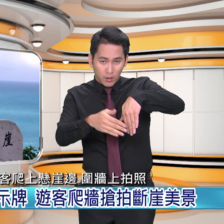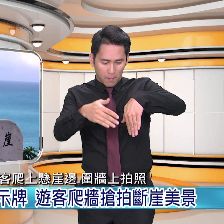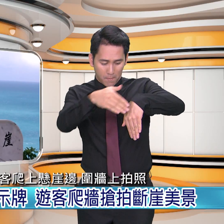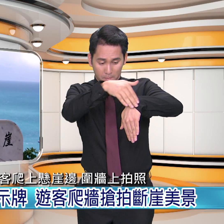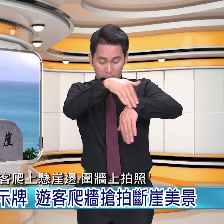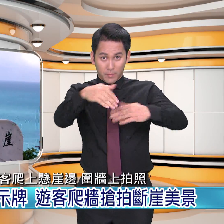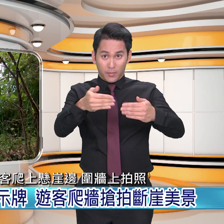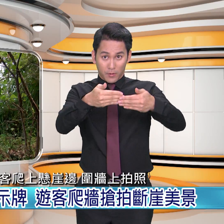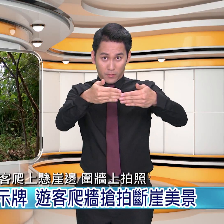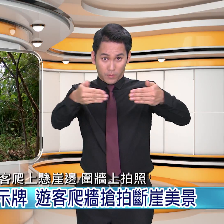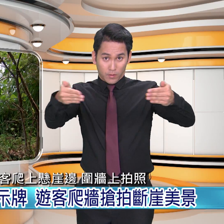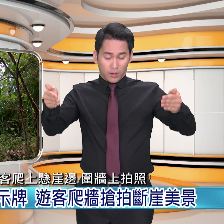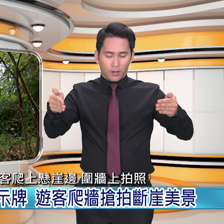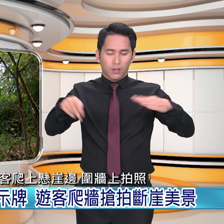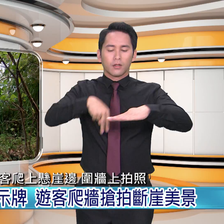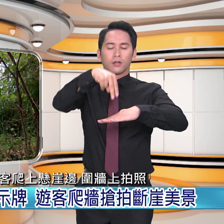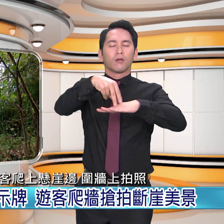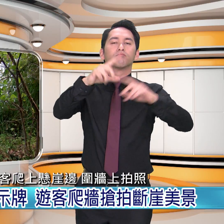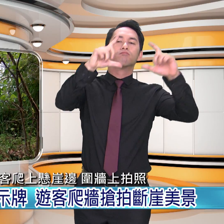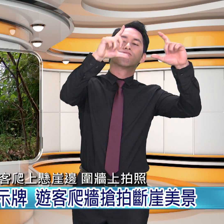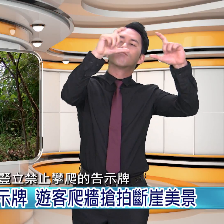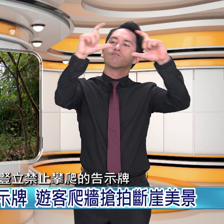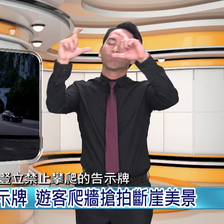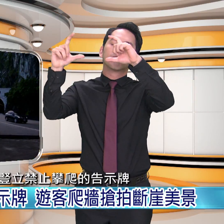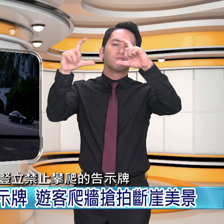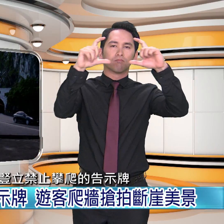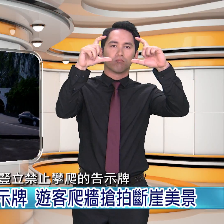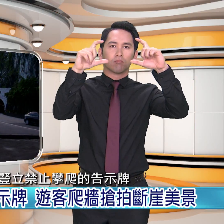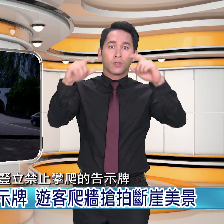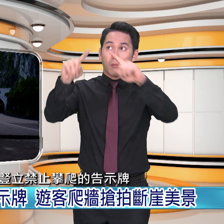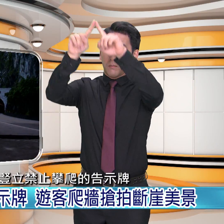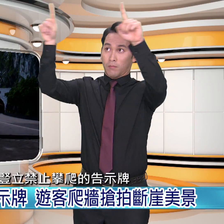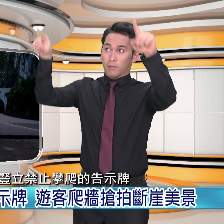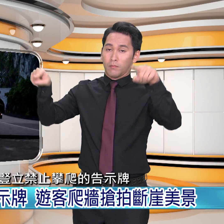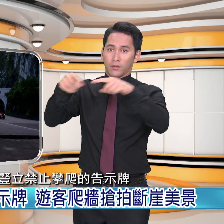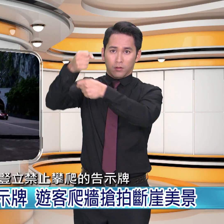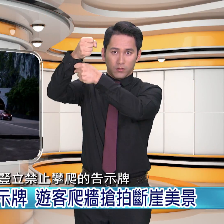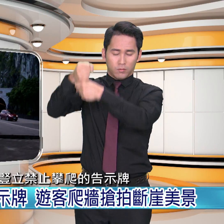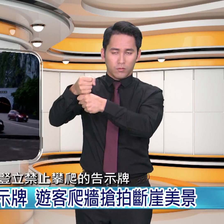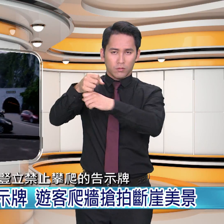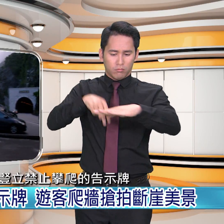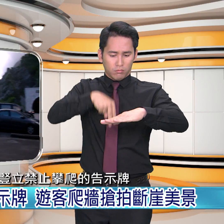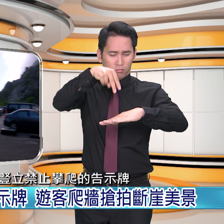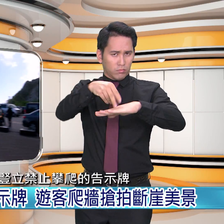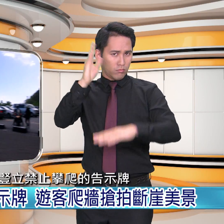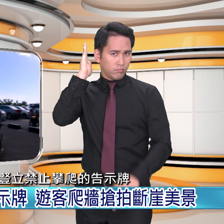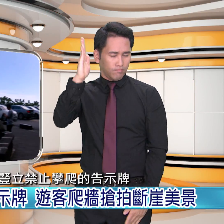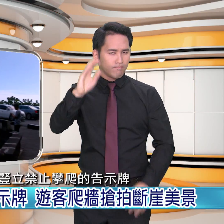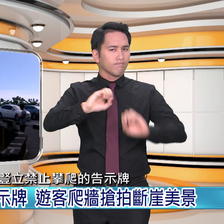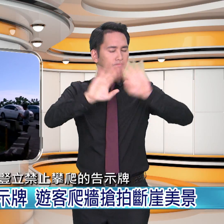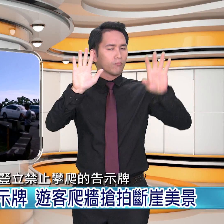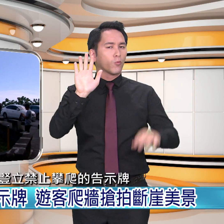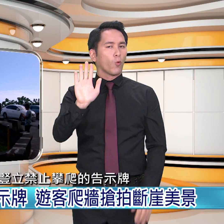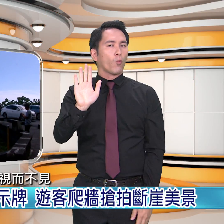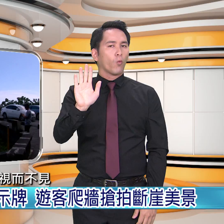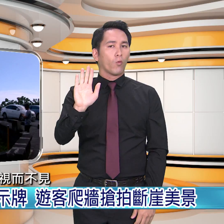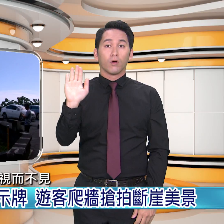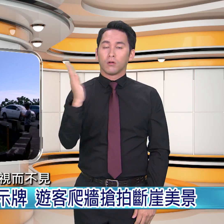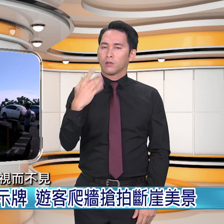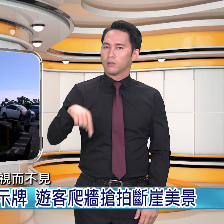围墙上拍照，虽然现场都有树立禁止攀爬的告示牌，但还是